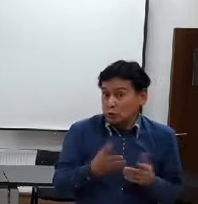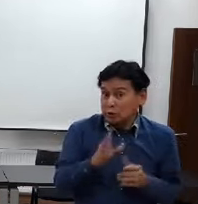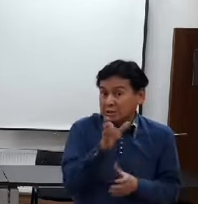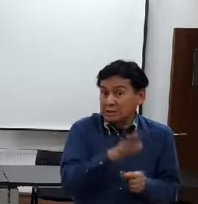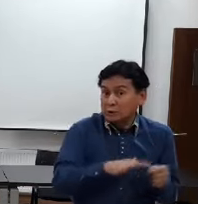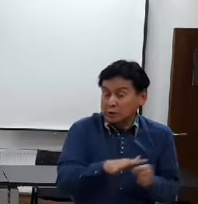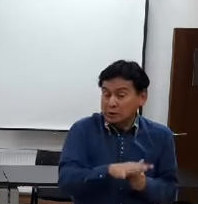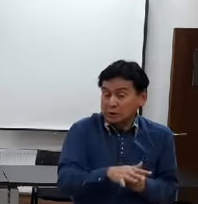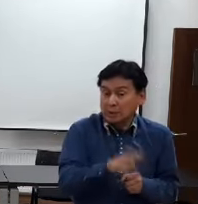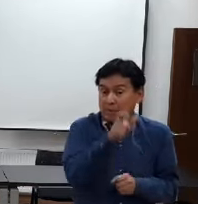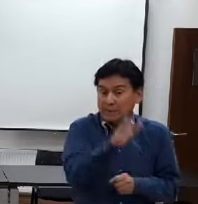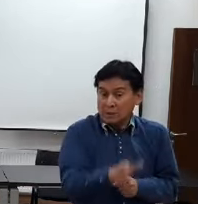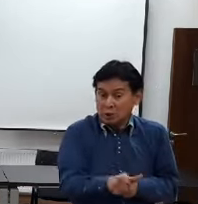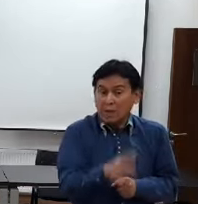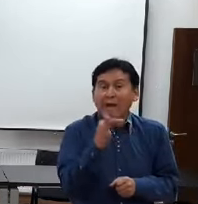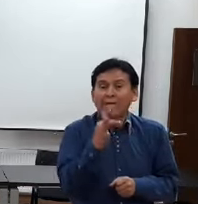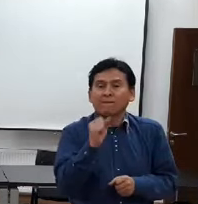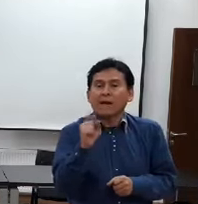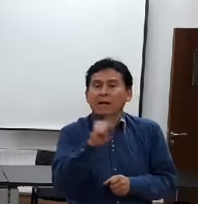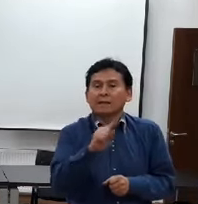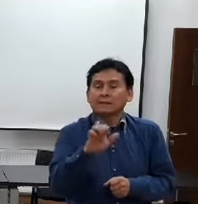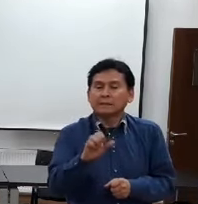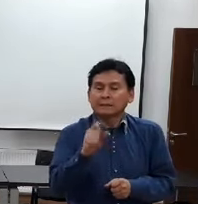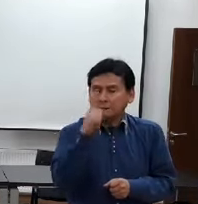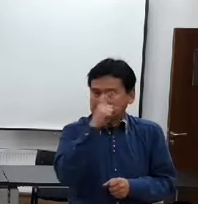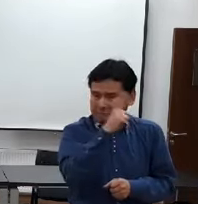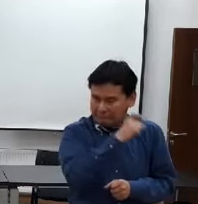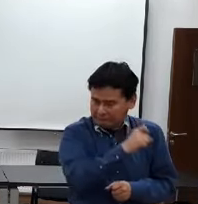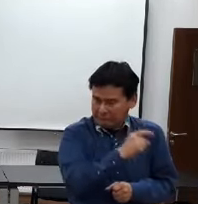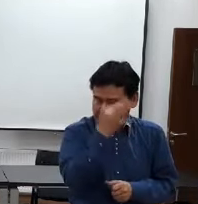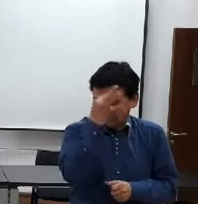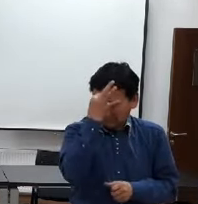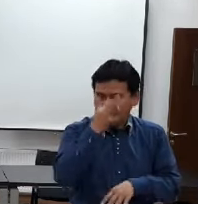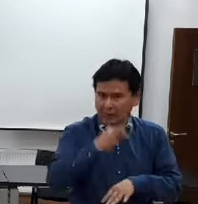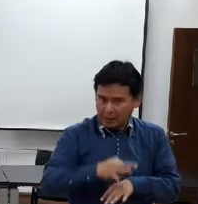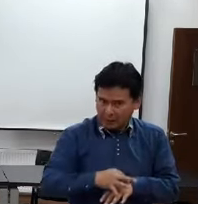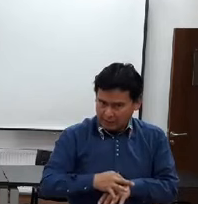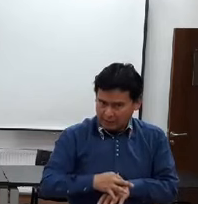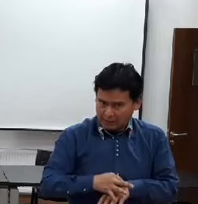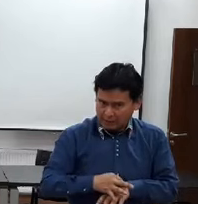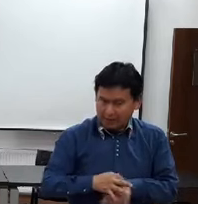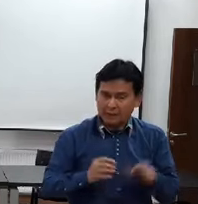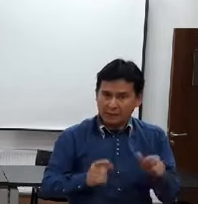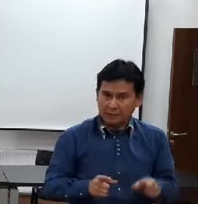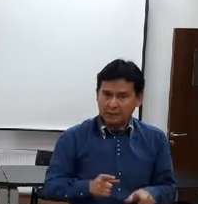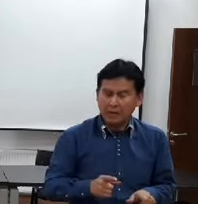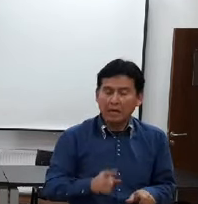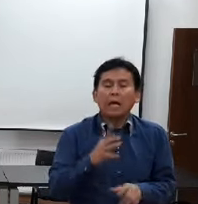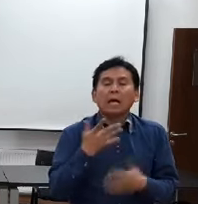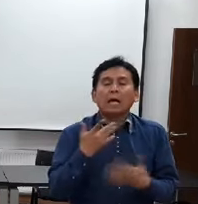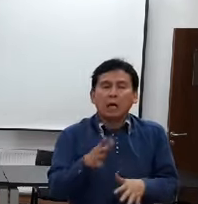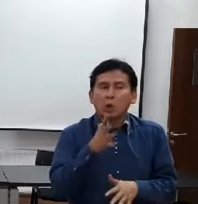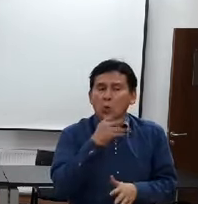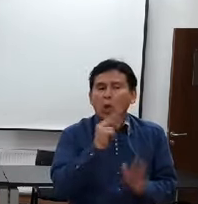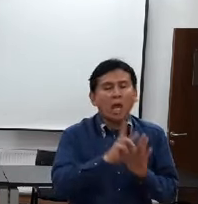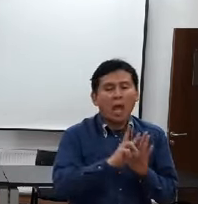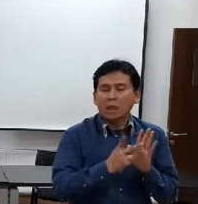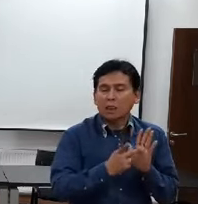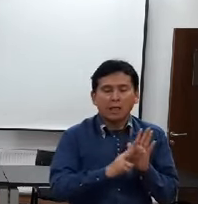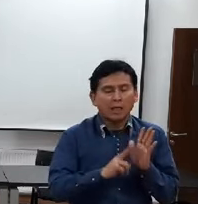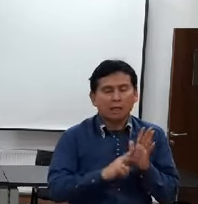ella está en una fase compleja de su enfermedad insisto ya no tenemos una alternativa